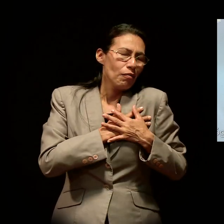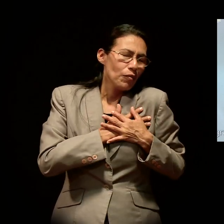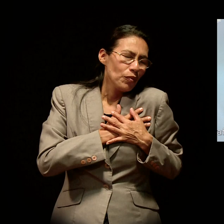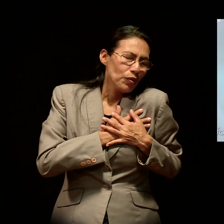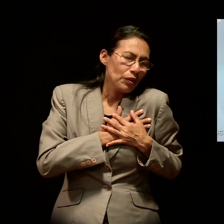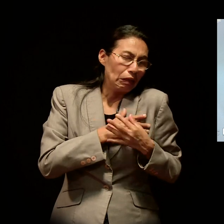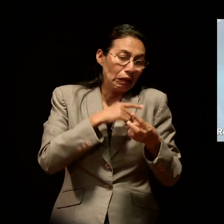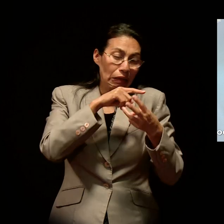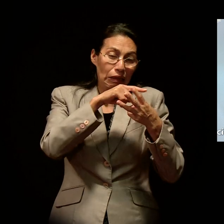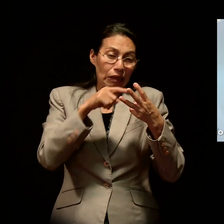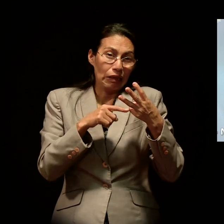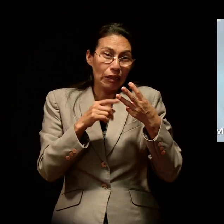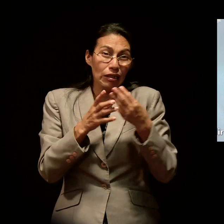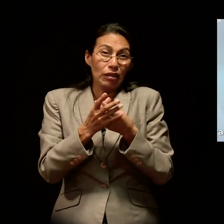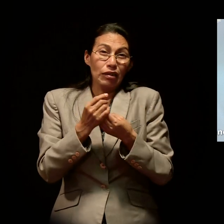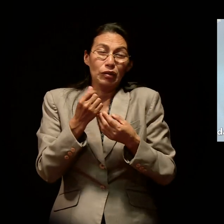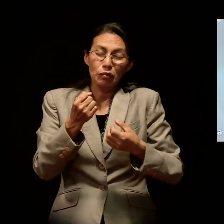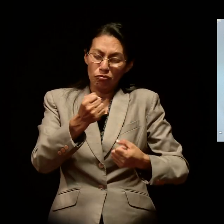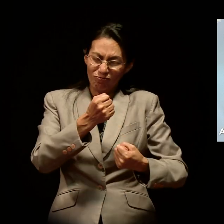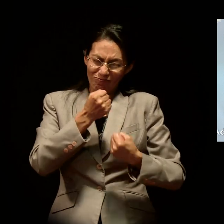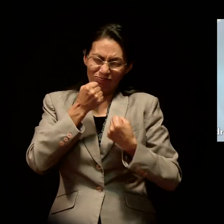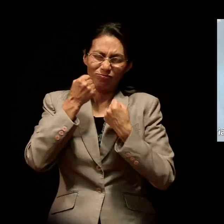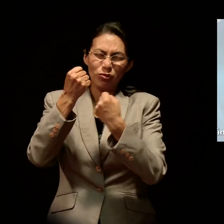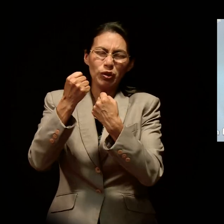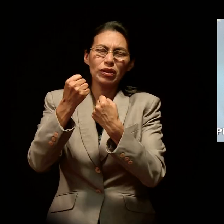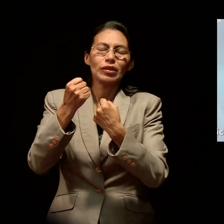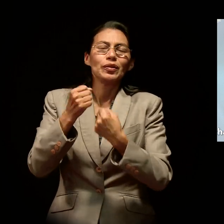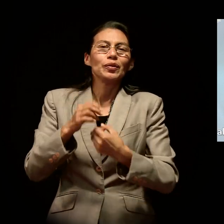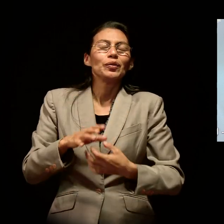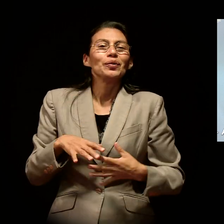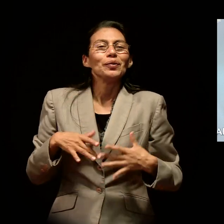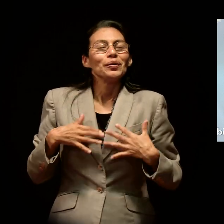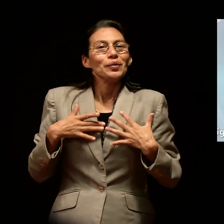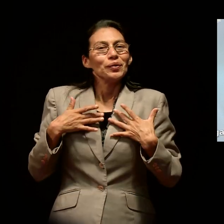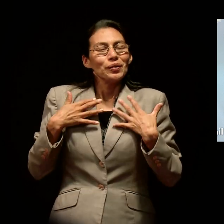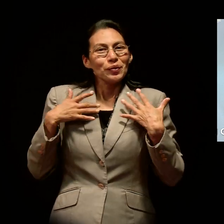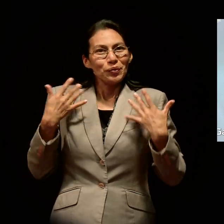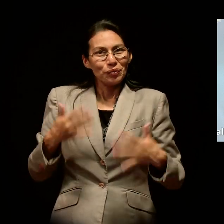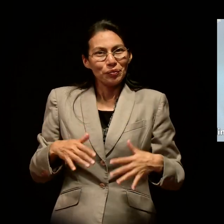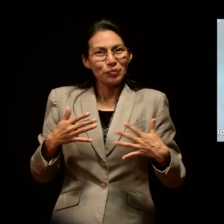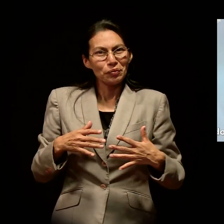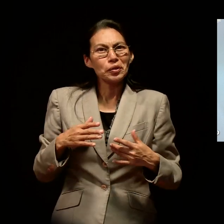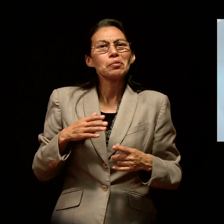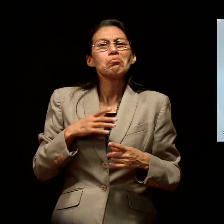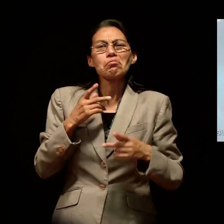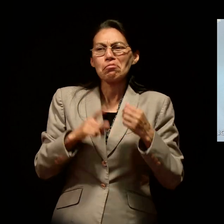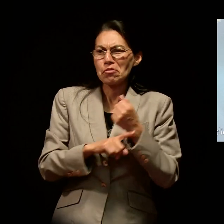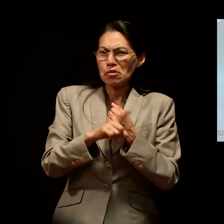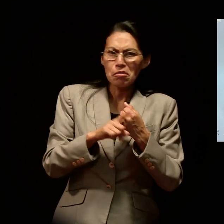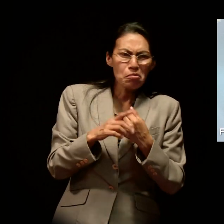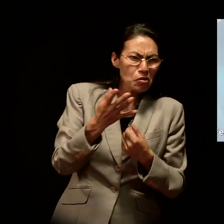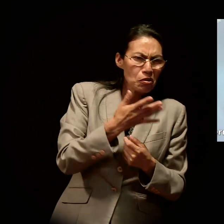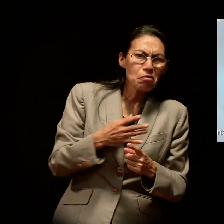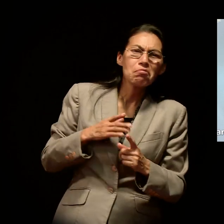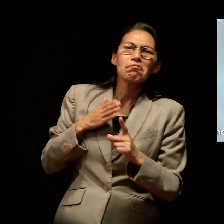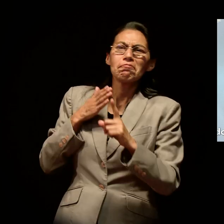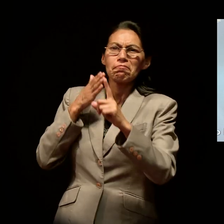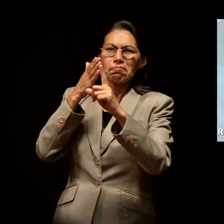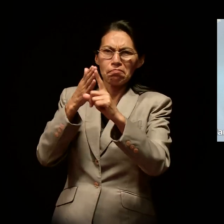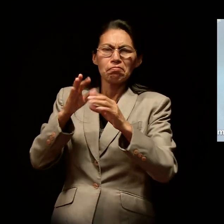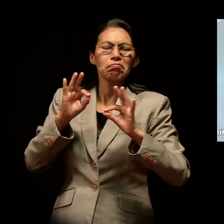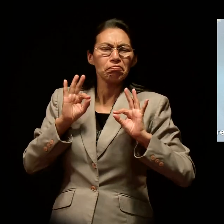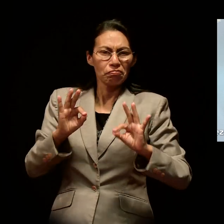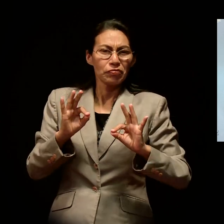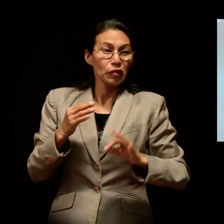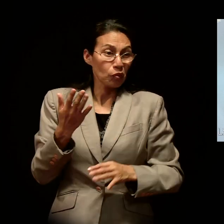motrices más poderosas del universo la fe la esperanza y el amor Eso nos